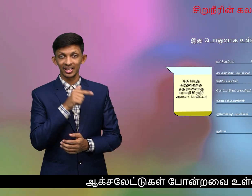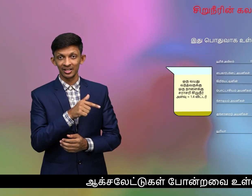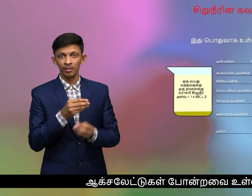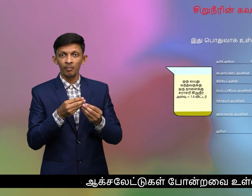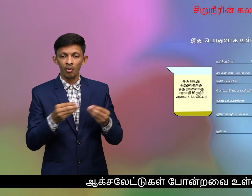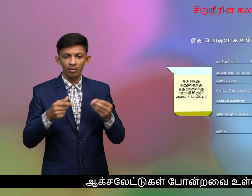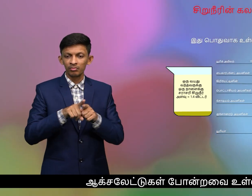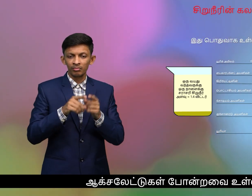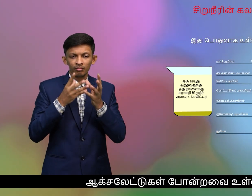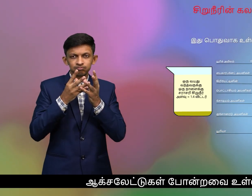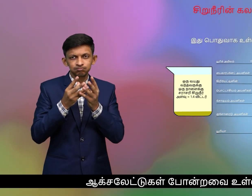போன்றவை உள்ளன.